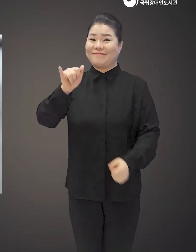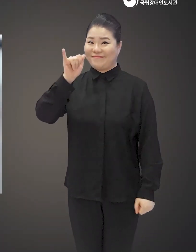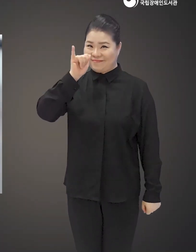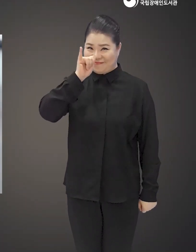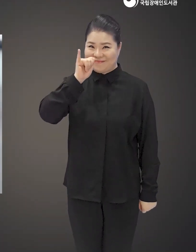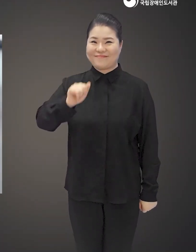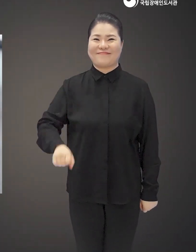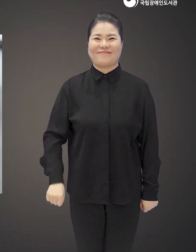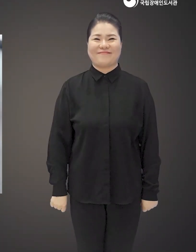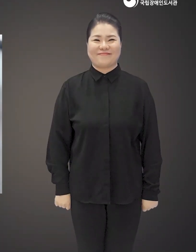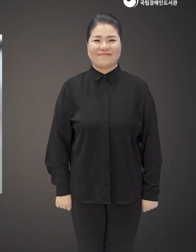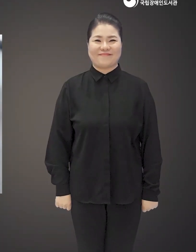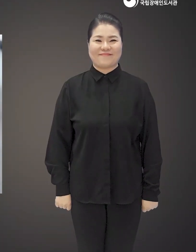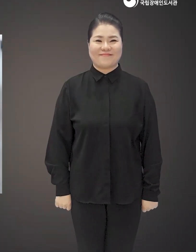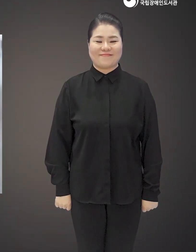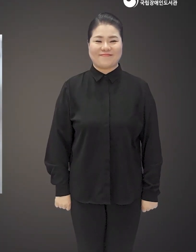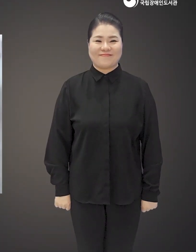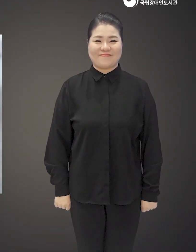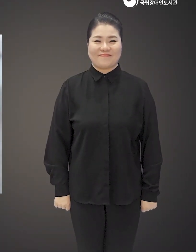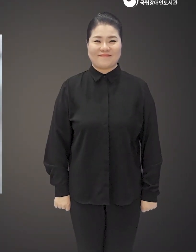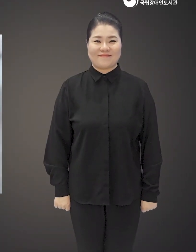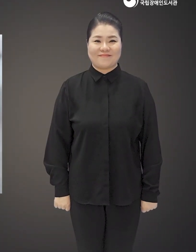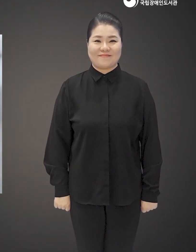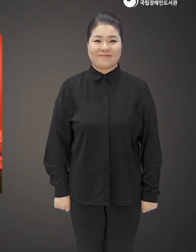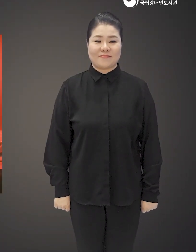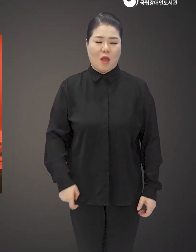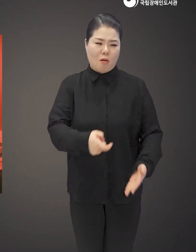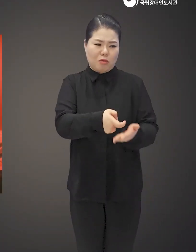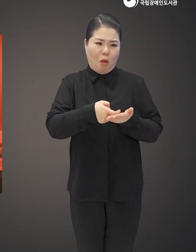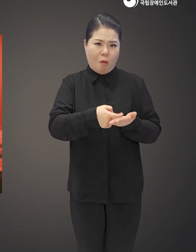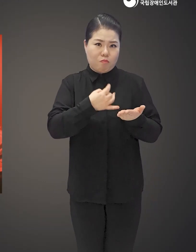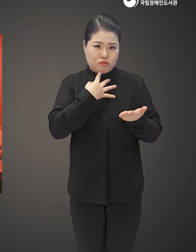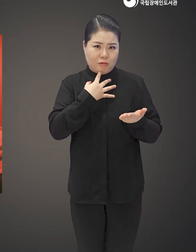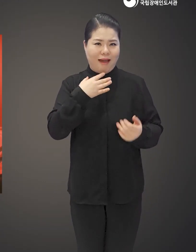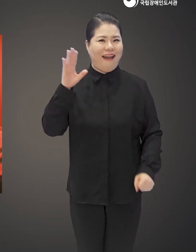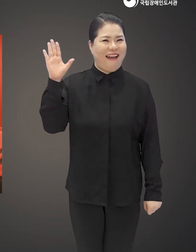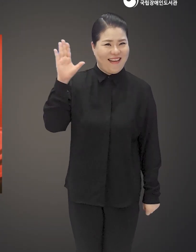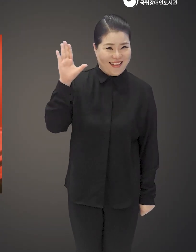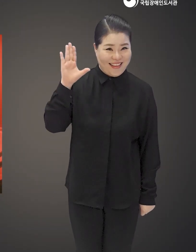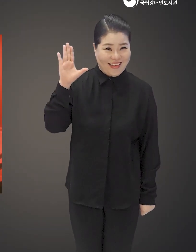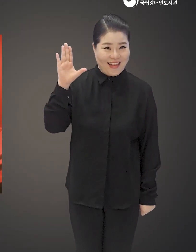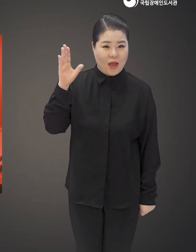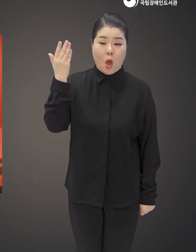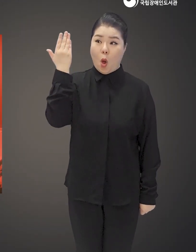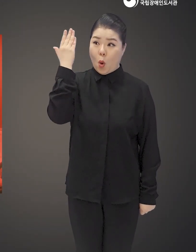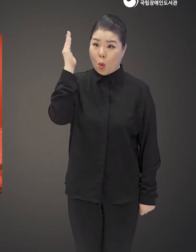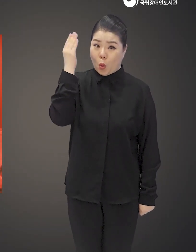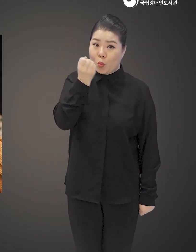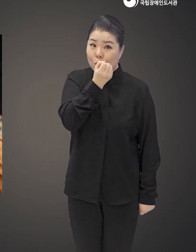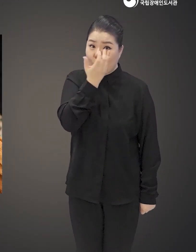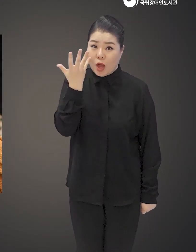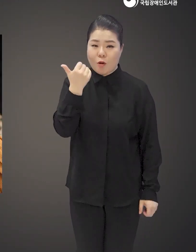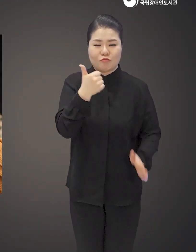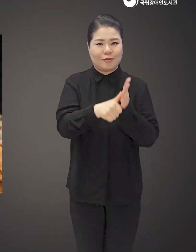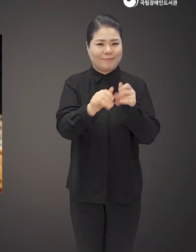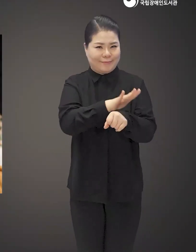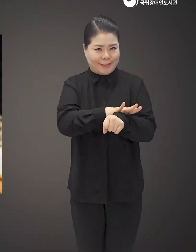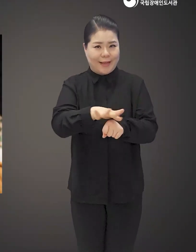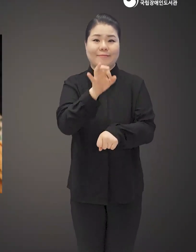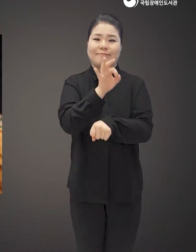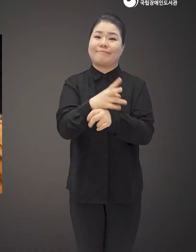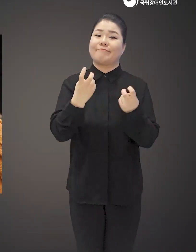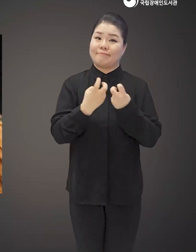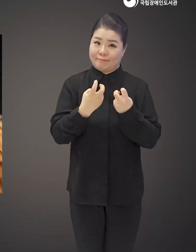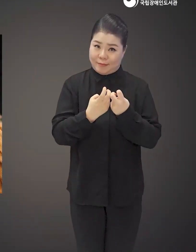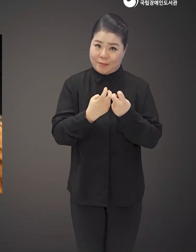다양한 구성으로 여러 이야기가 담겨 있습니다. 단순히 절약하는 방법을 나열한 것이 아니라 요즘 유행하는